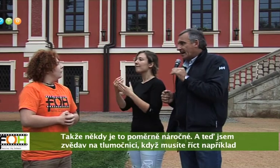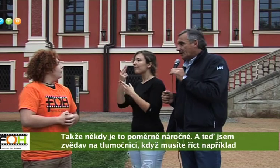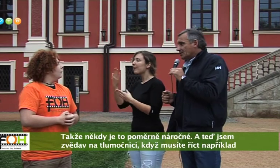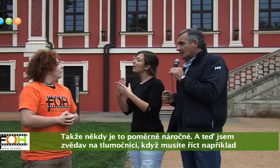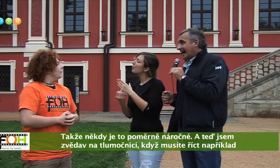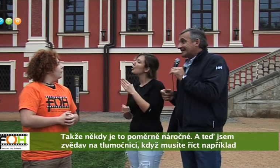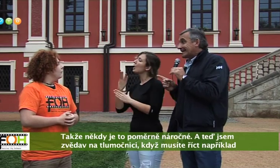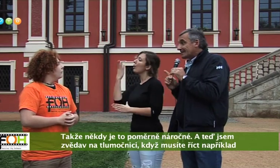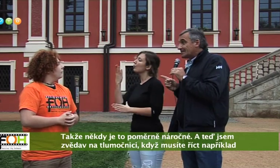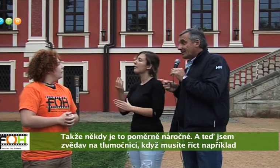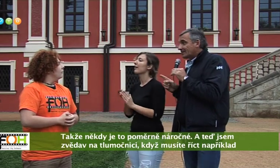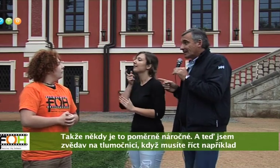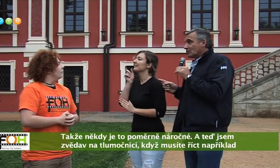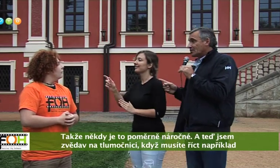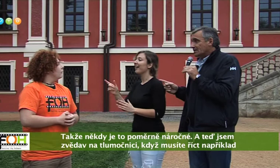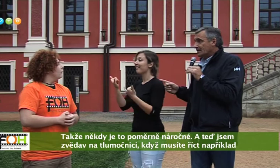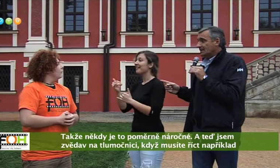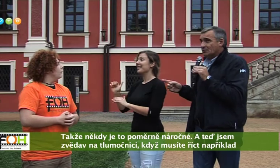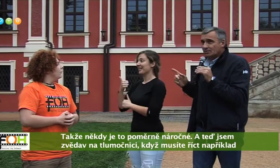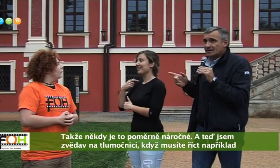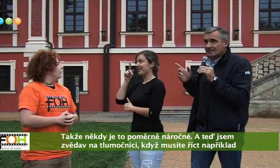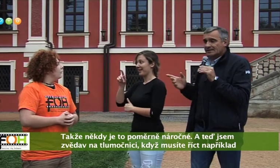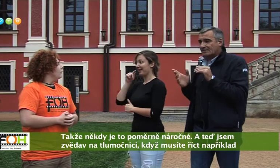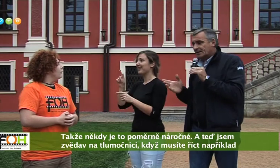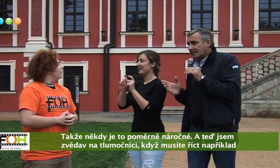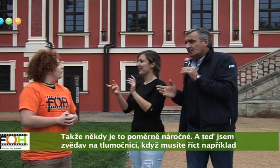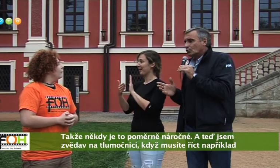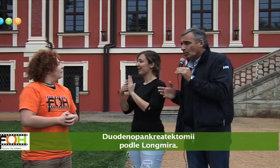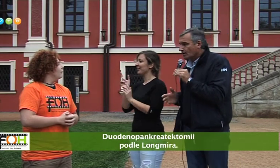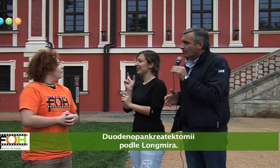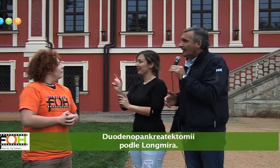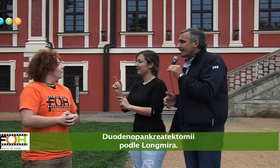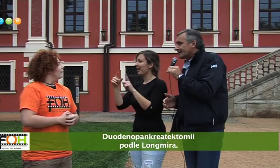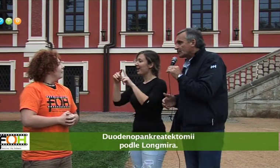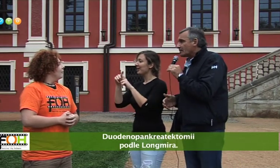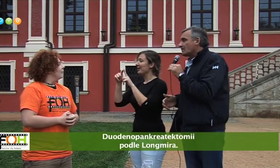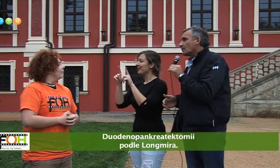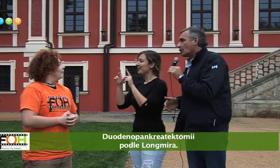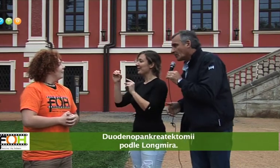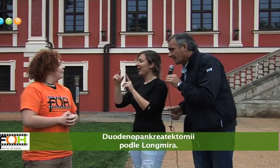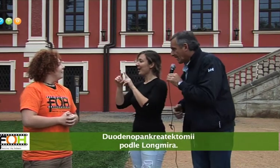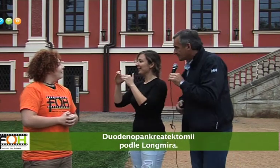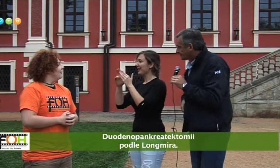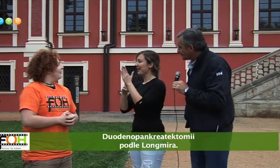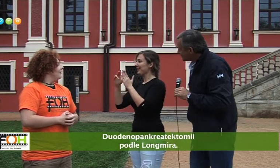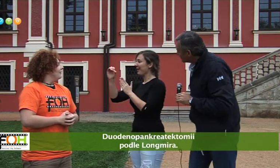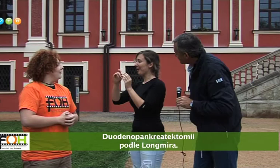poměrně náročné a teď jsem zvědav na tlumočnici, když musíte říct například duodenopankreatektomii podle